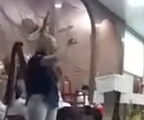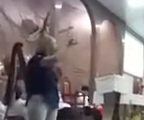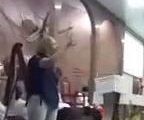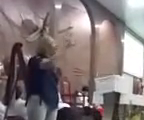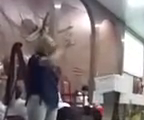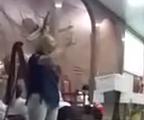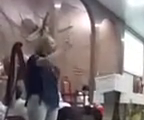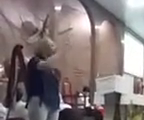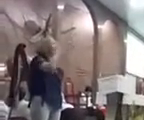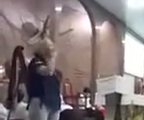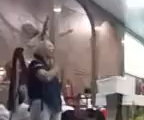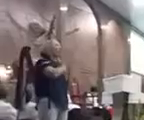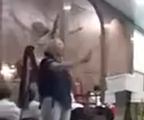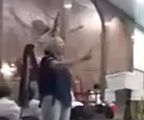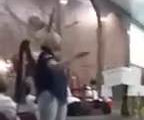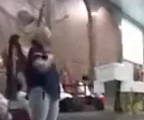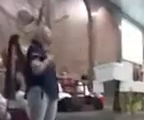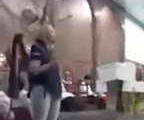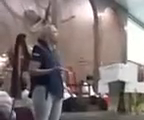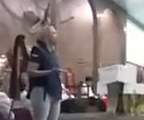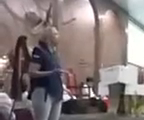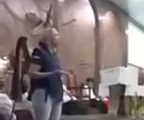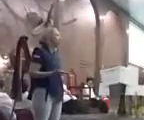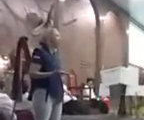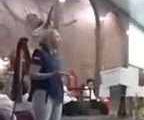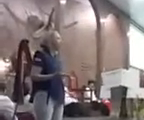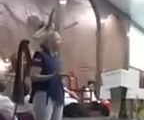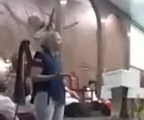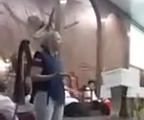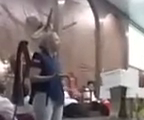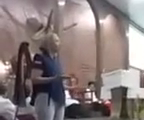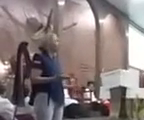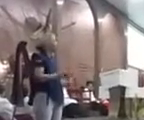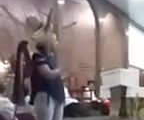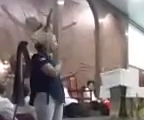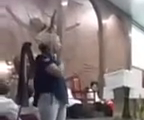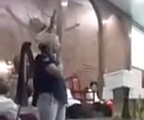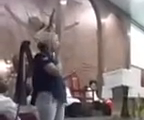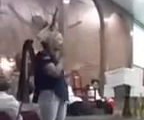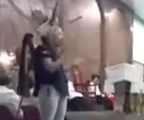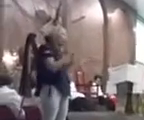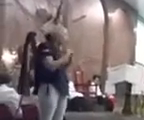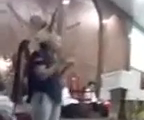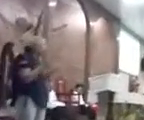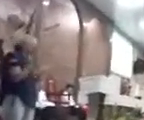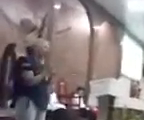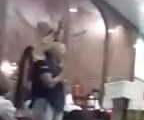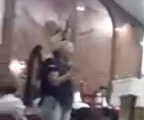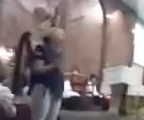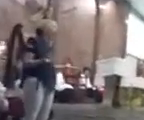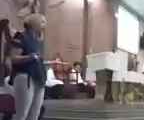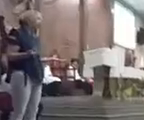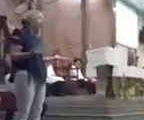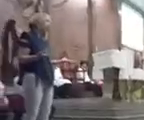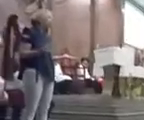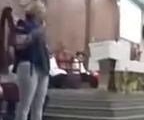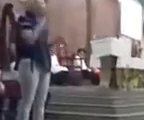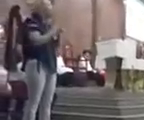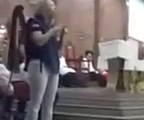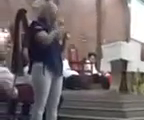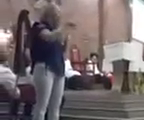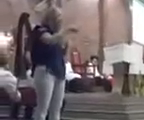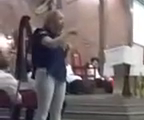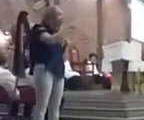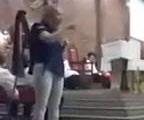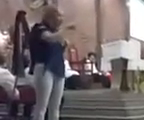mim, malditos. Deus me livre, Senhor. Chegar lá no céu e o Senhor me disser para mim que eu sou